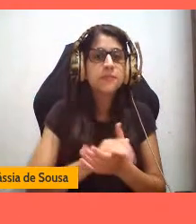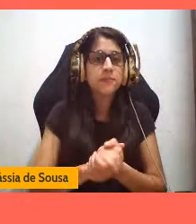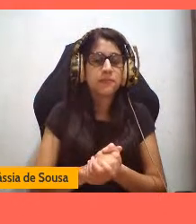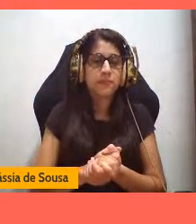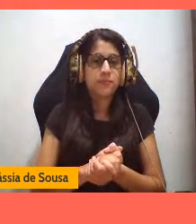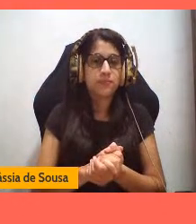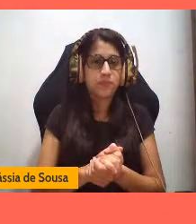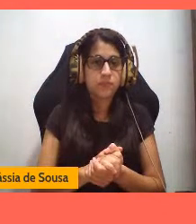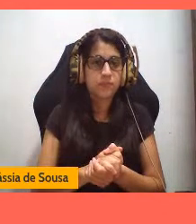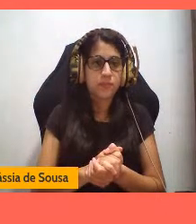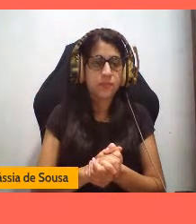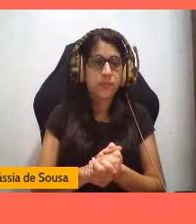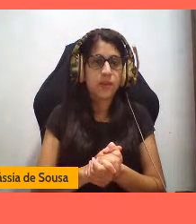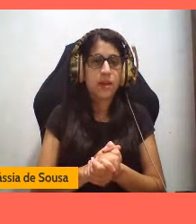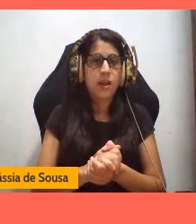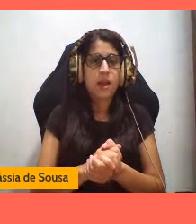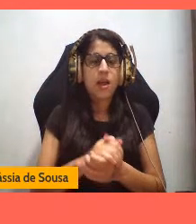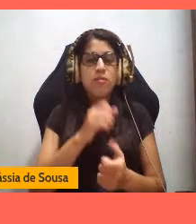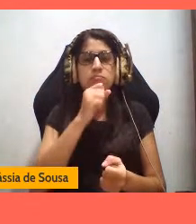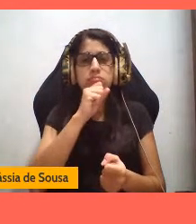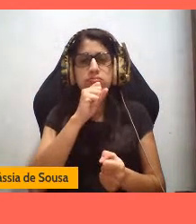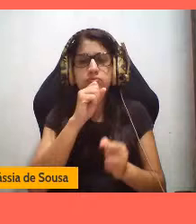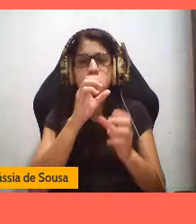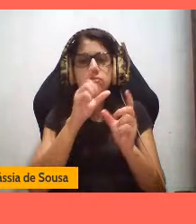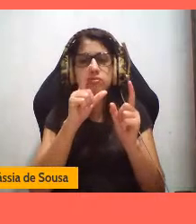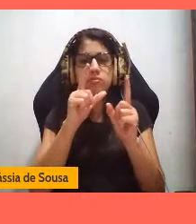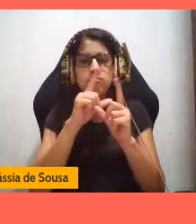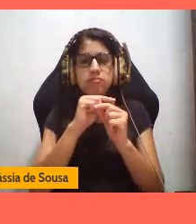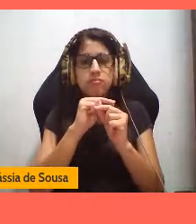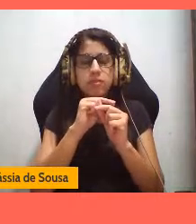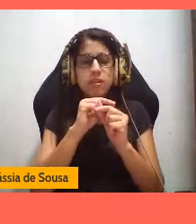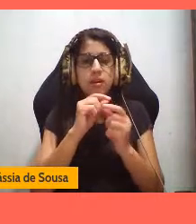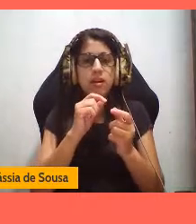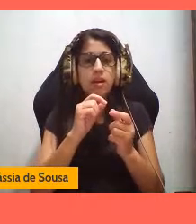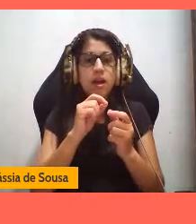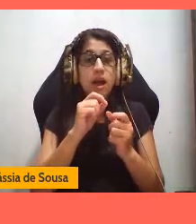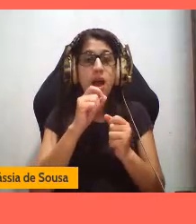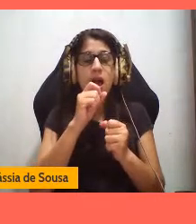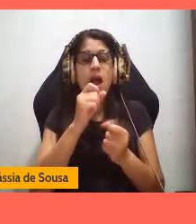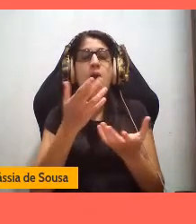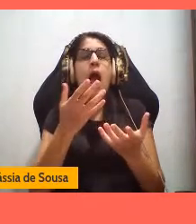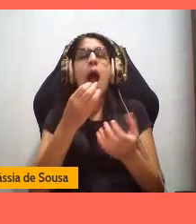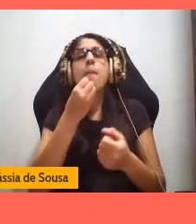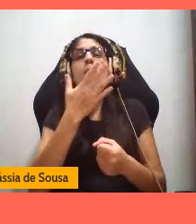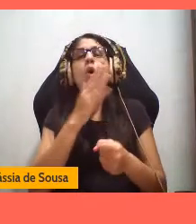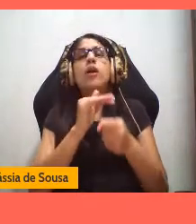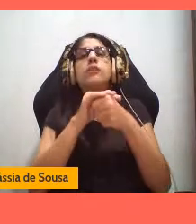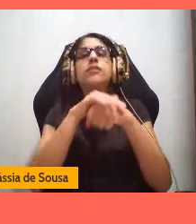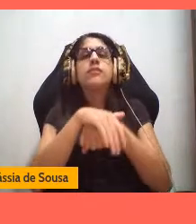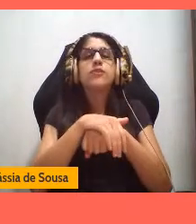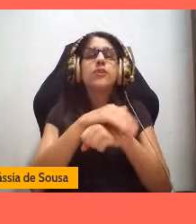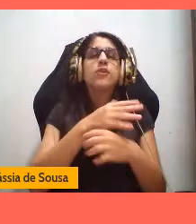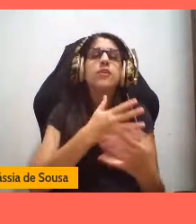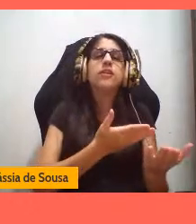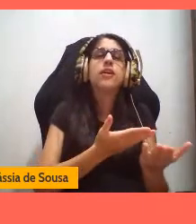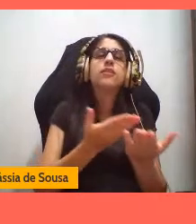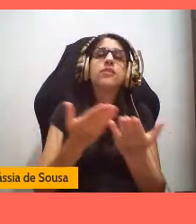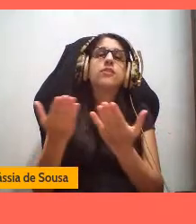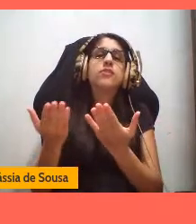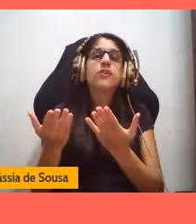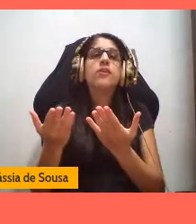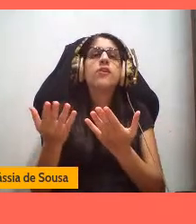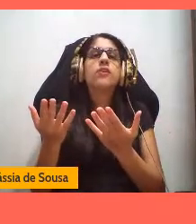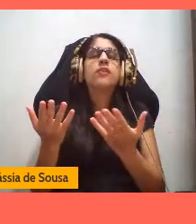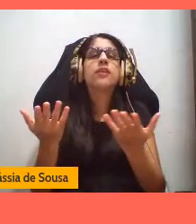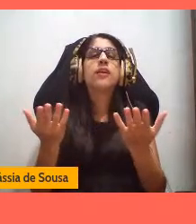O microfone está desligado, está desligado. Liga aí. Ah, então, boa noite a todos e a todas. É mesmo professora